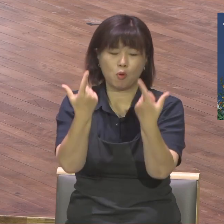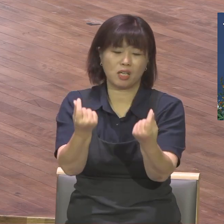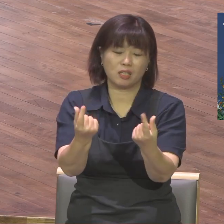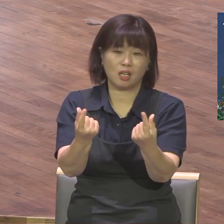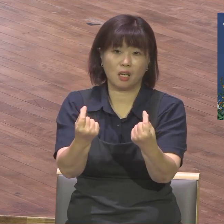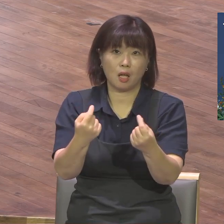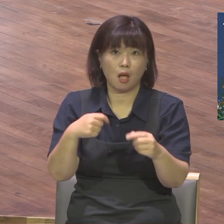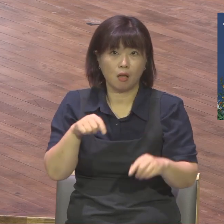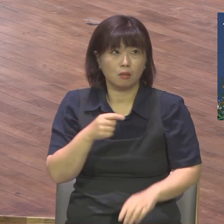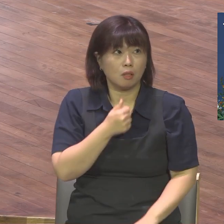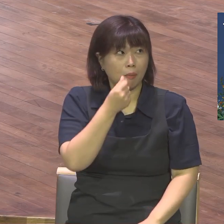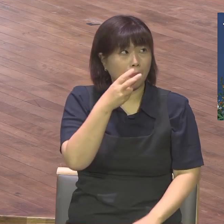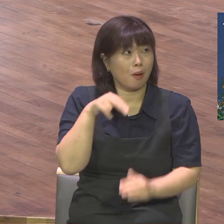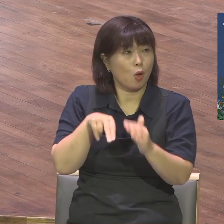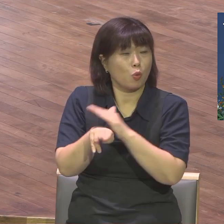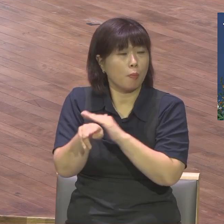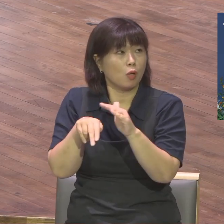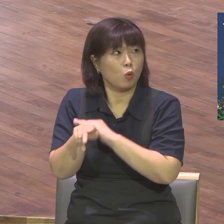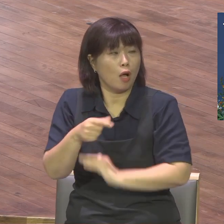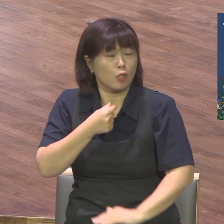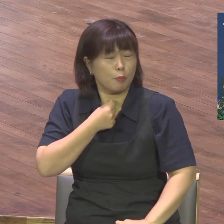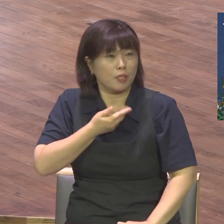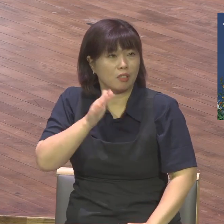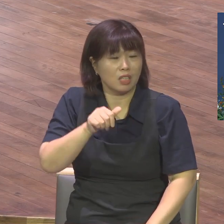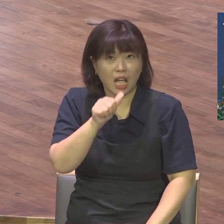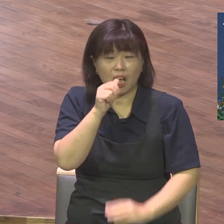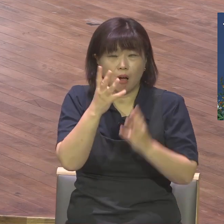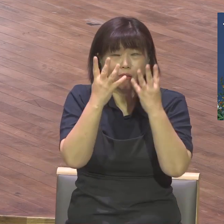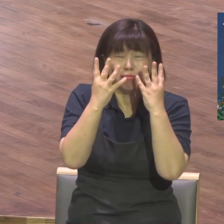많아서 안 먹기로 작정했어.